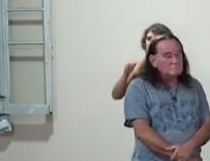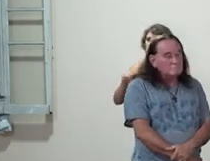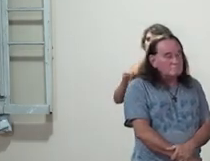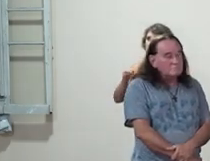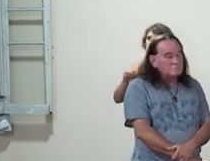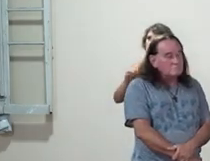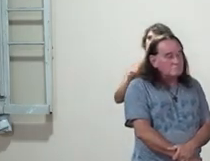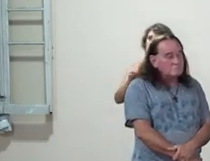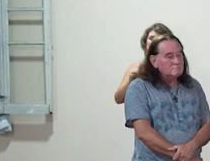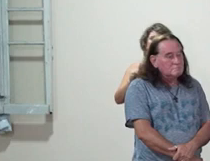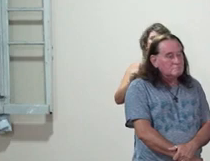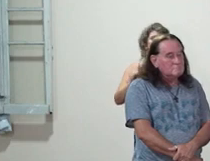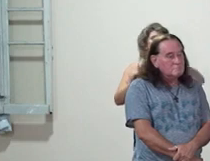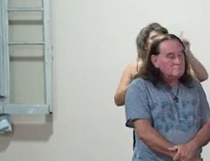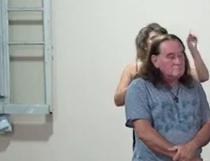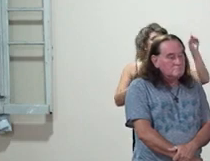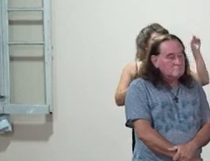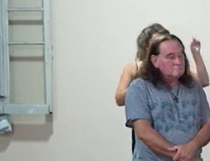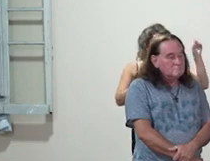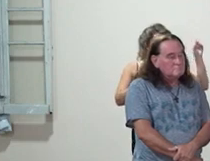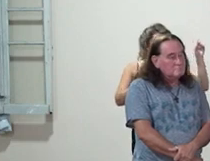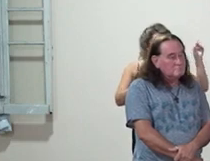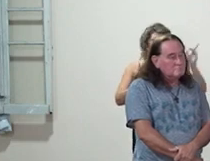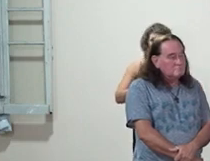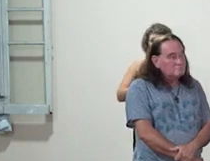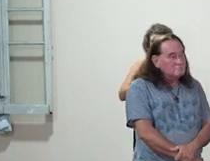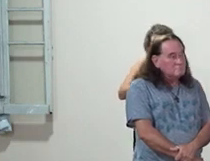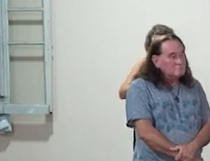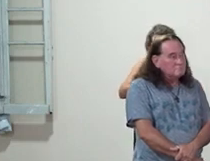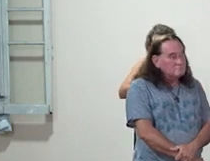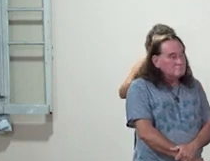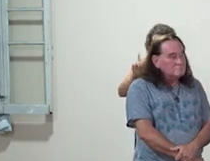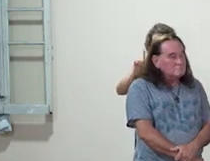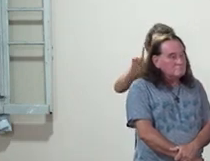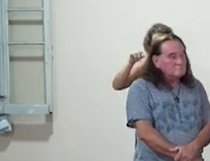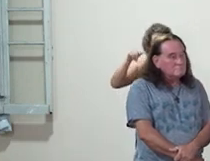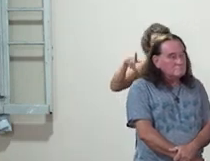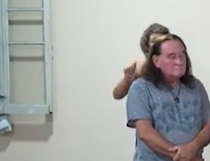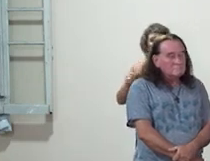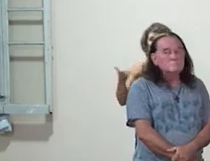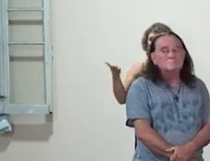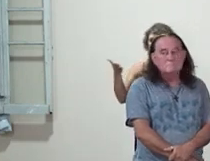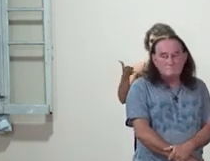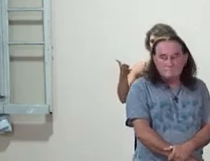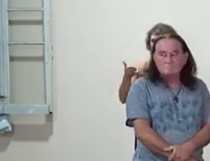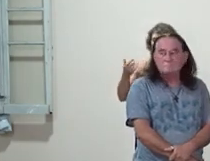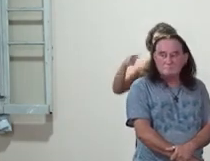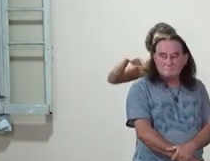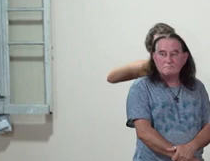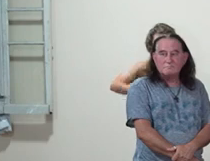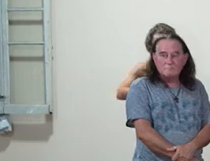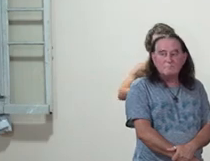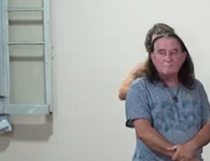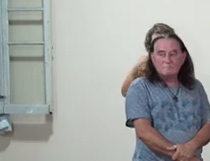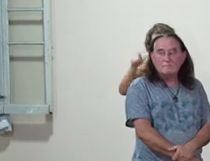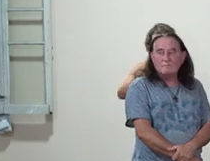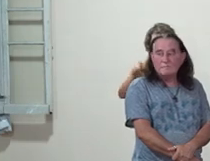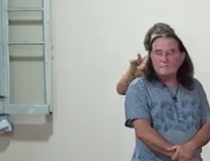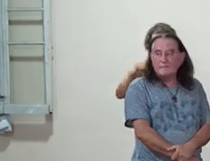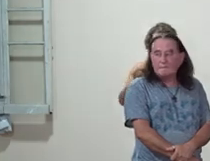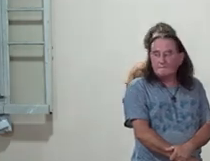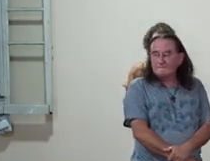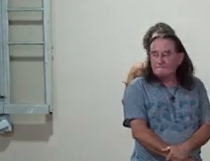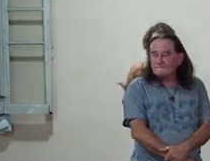vezes daqui para ir receber orientação lá. E hoje, que deveriam estar aqui,